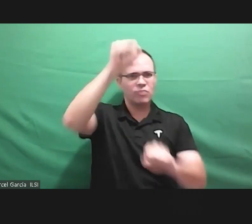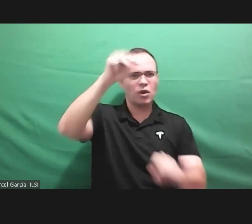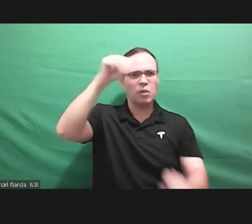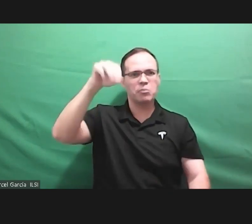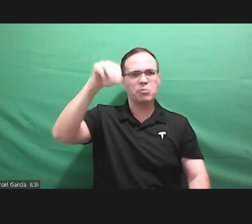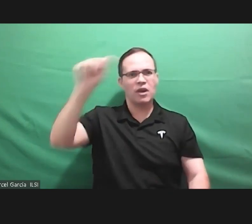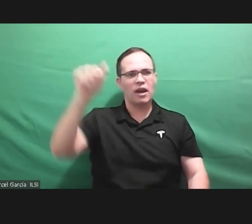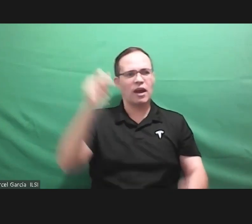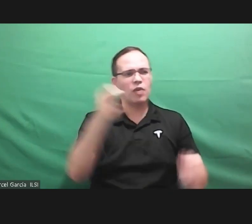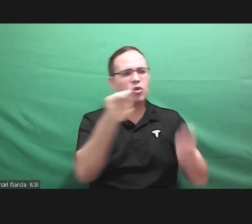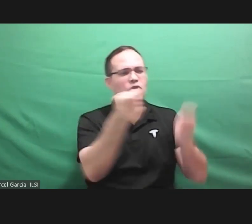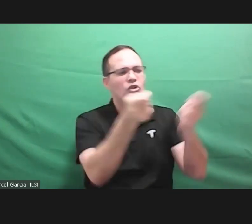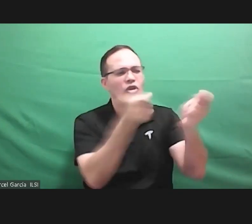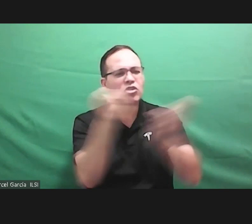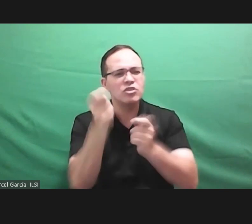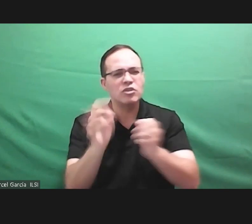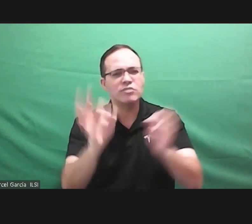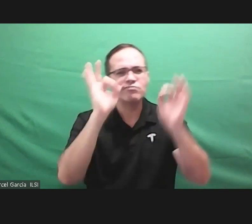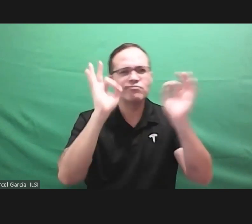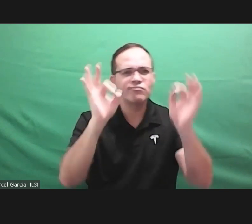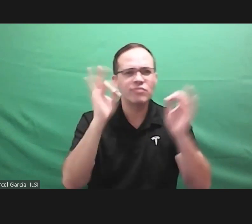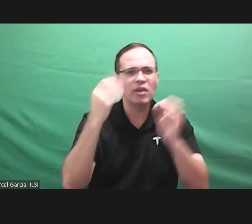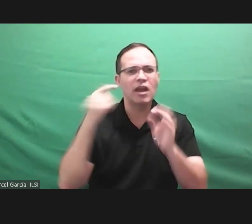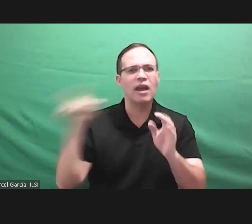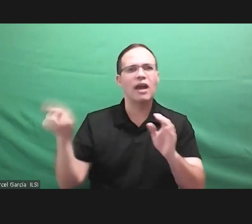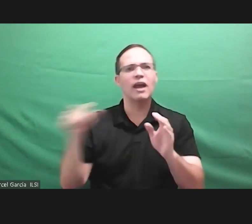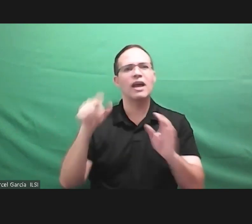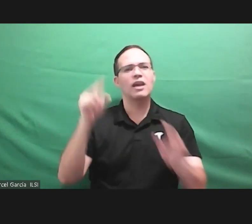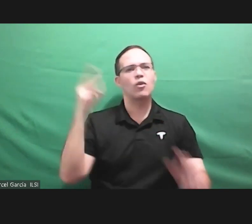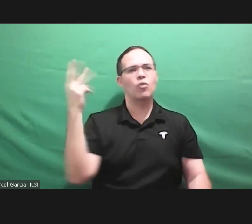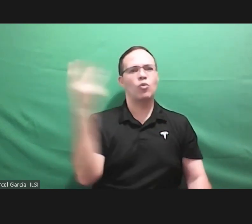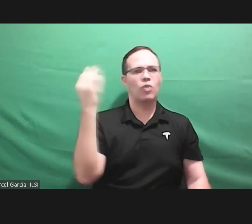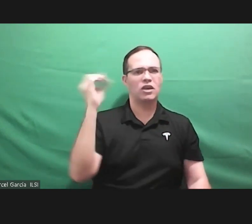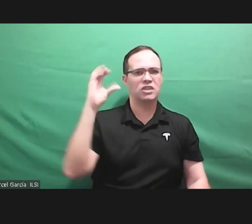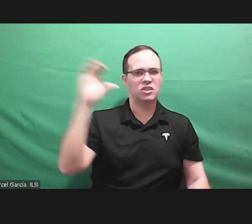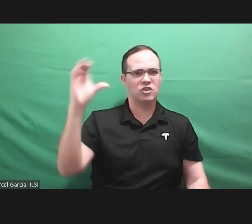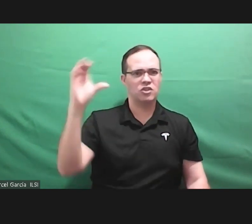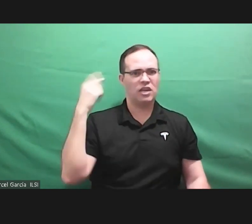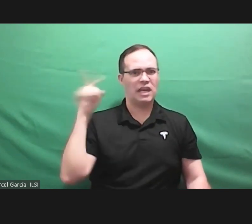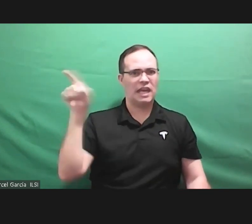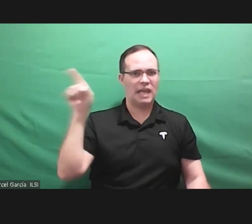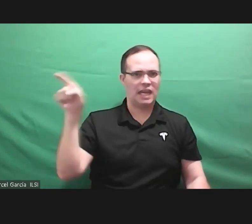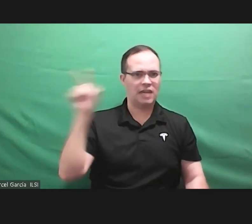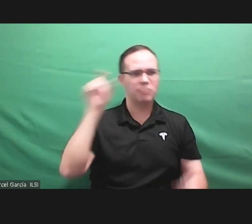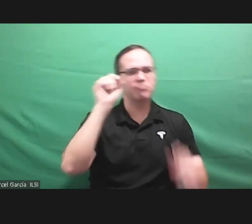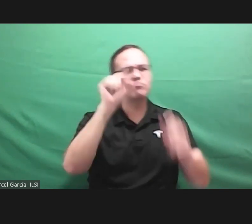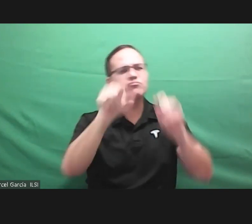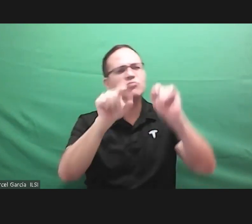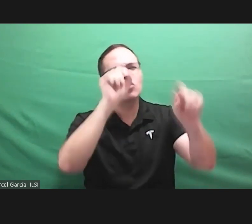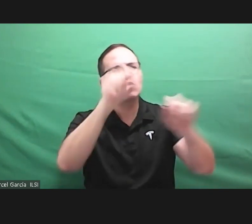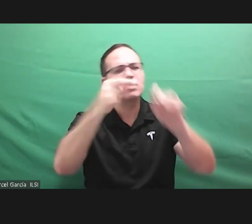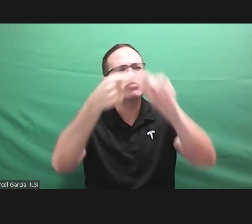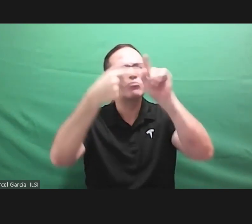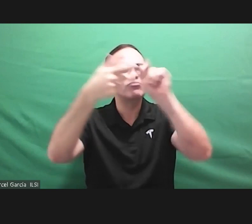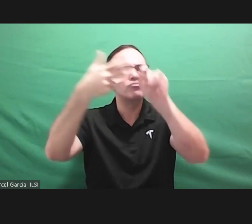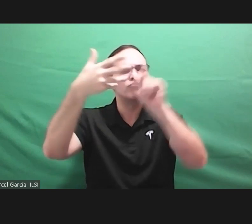abordar justamente es el uso de las preguntas de Washington para identificar la población con